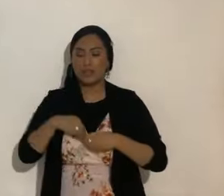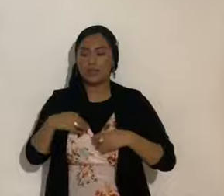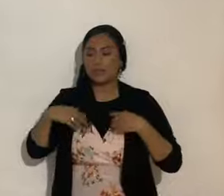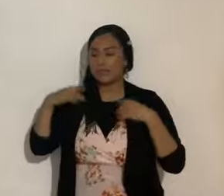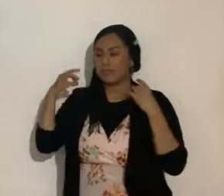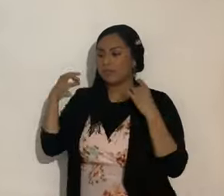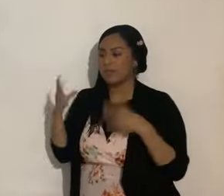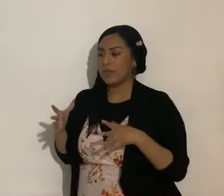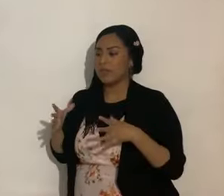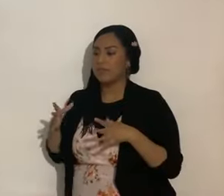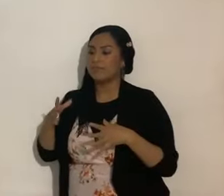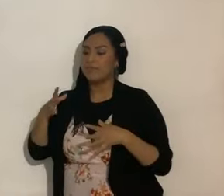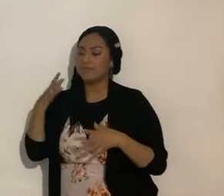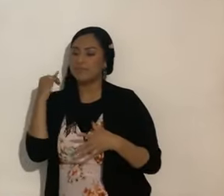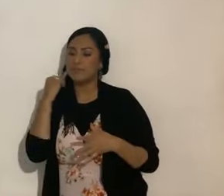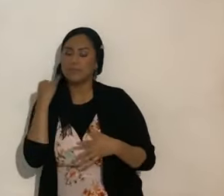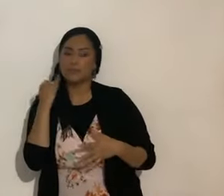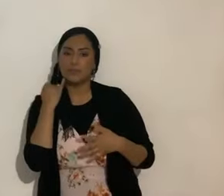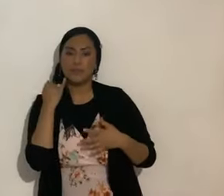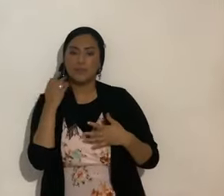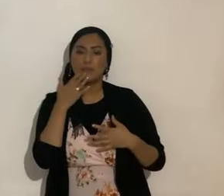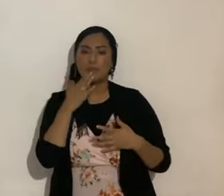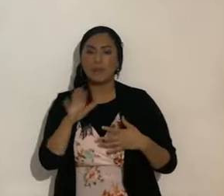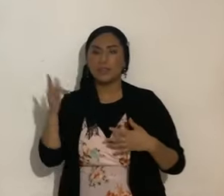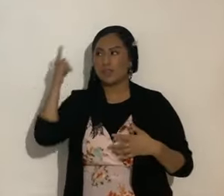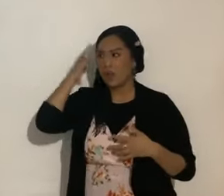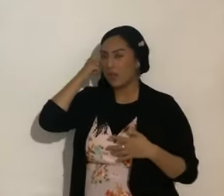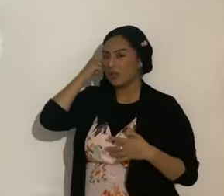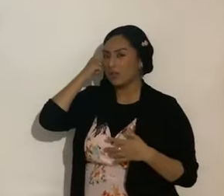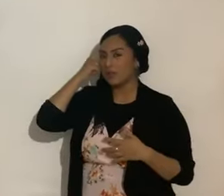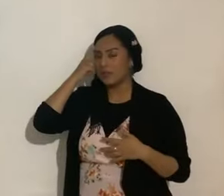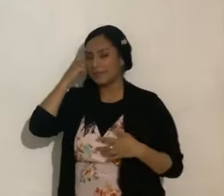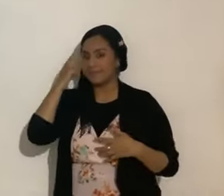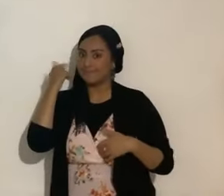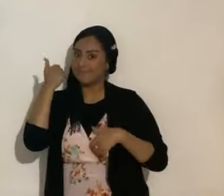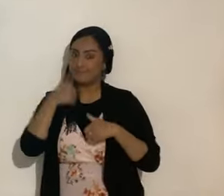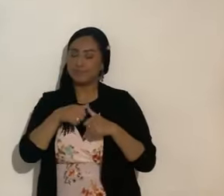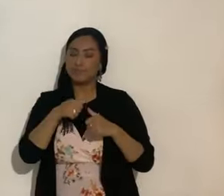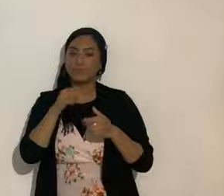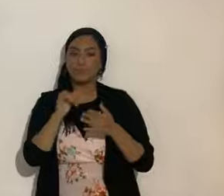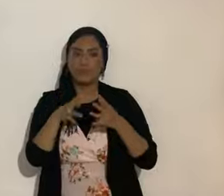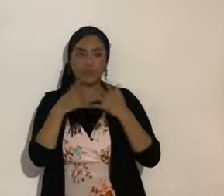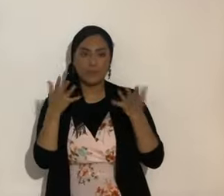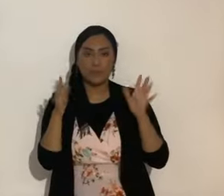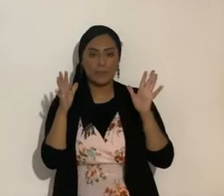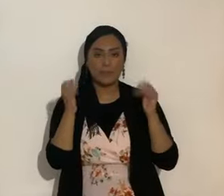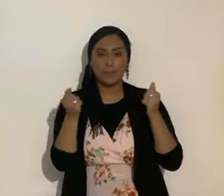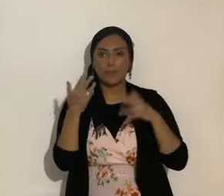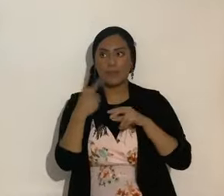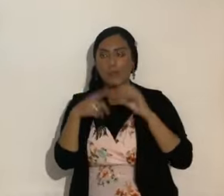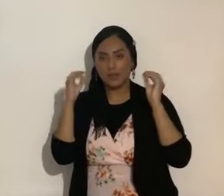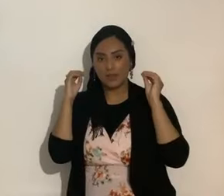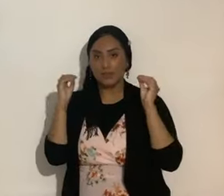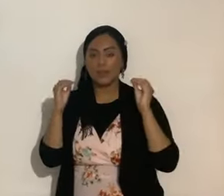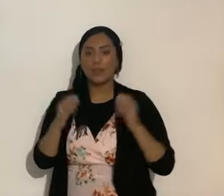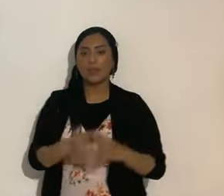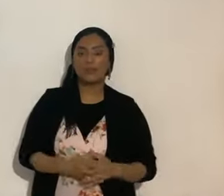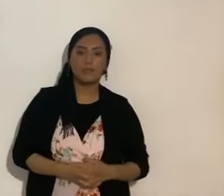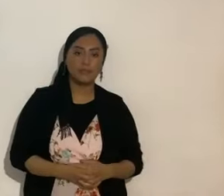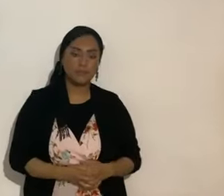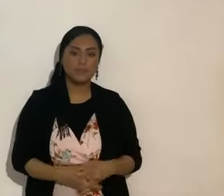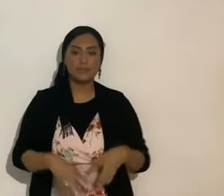odio, resentimiento, etcétera, malos pensamientos, se dan cuenta, eso ya está mucho ministrado en este canal, lo he